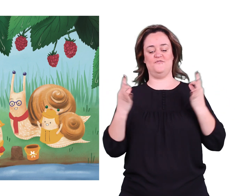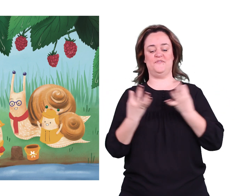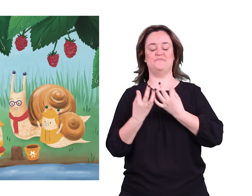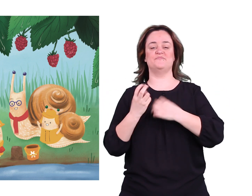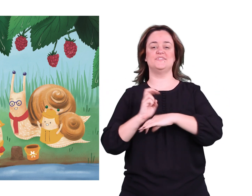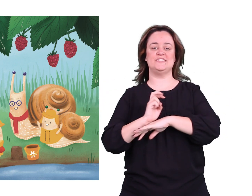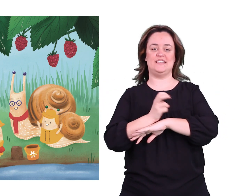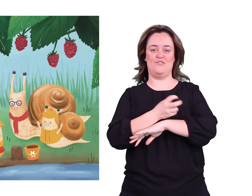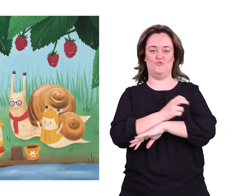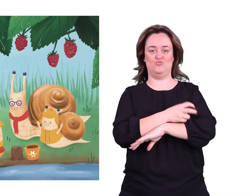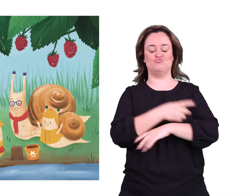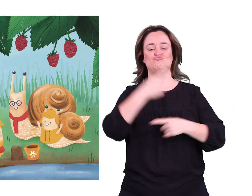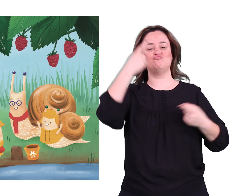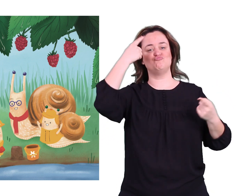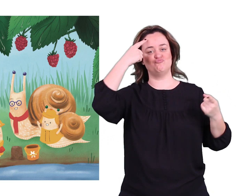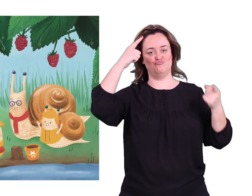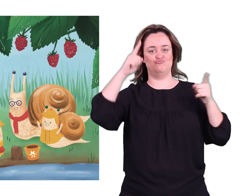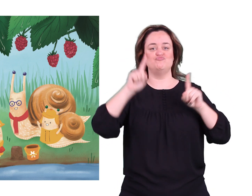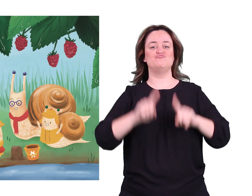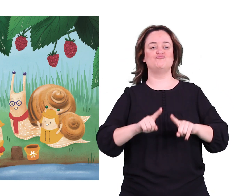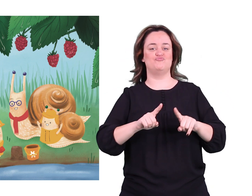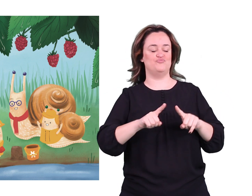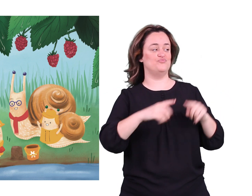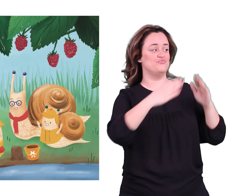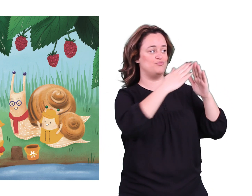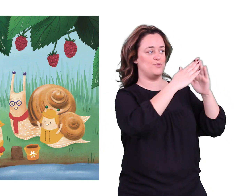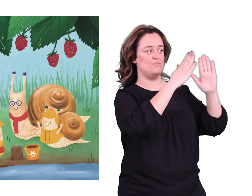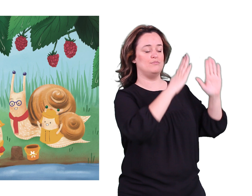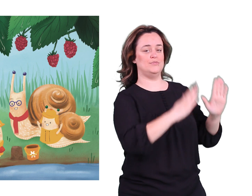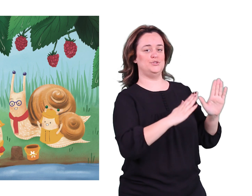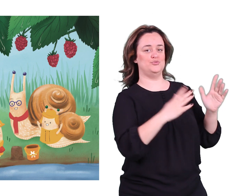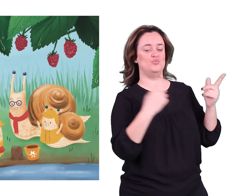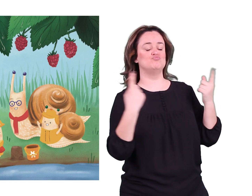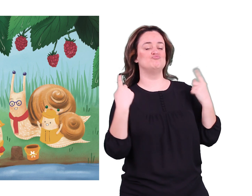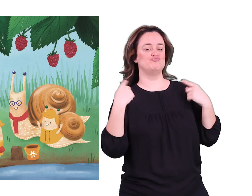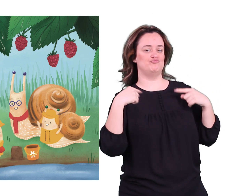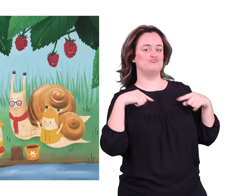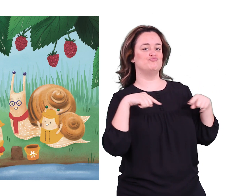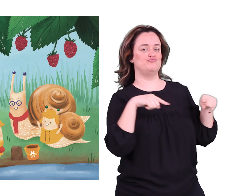se dit qu'il est à présent temps de rentrer.